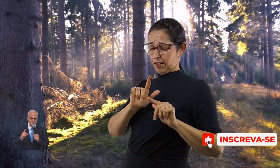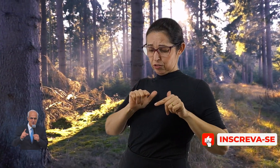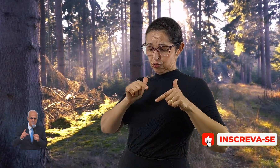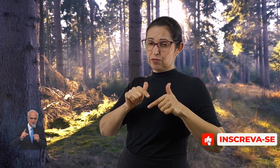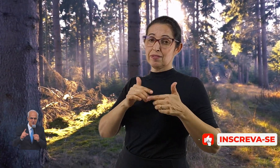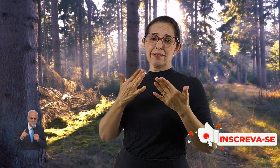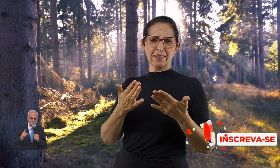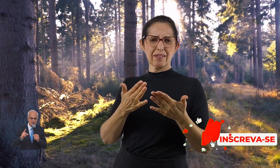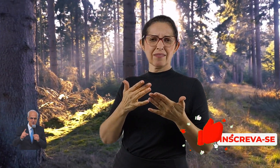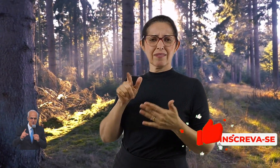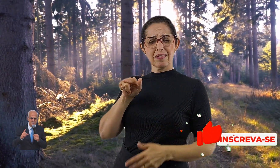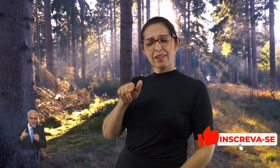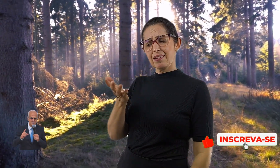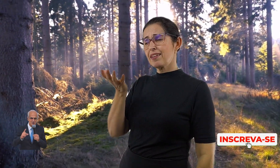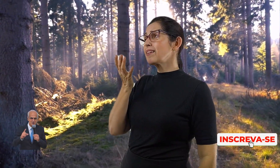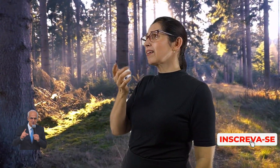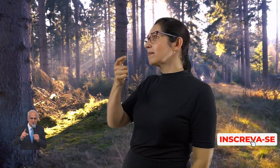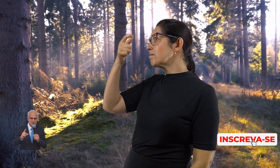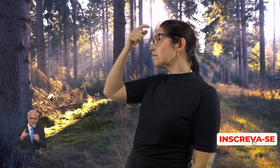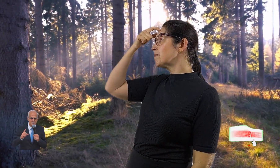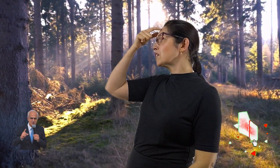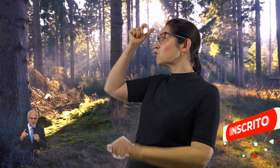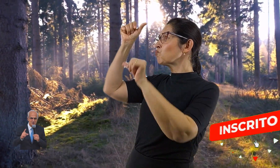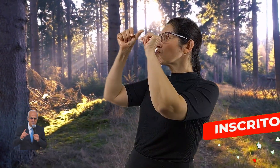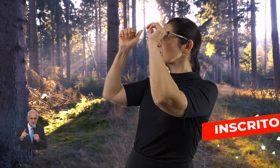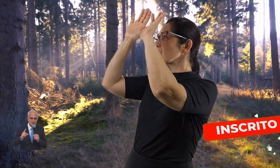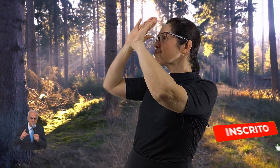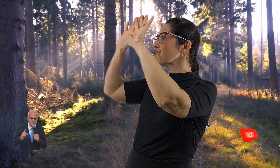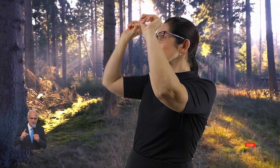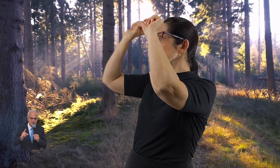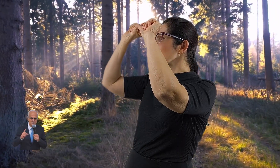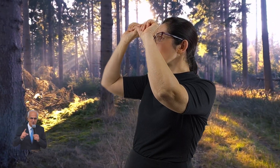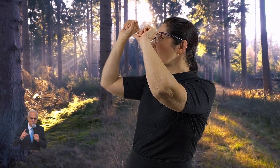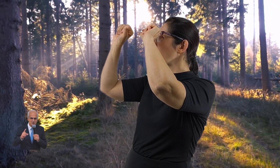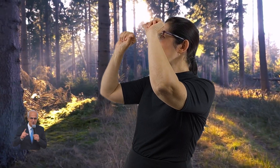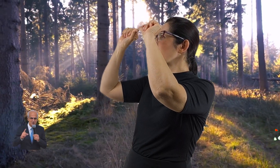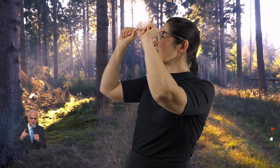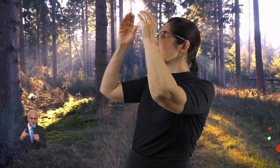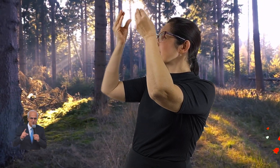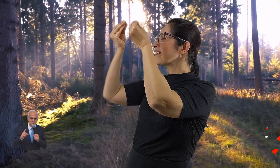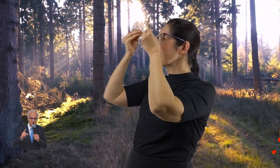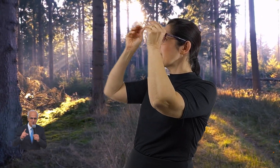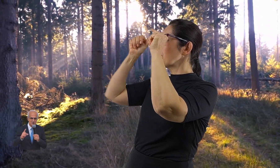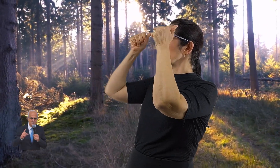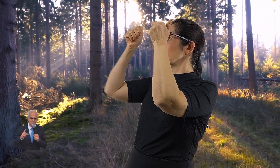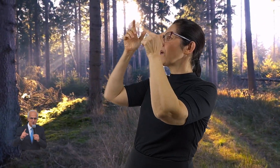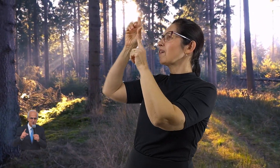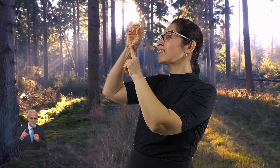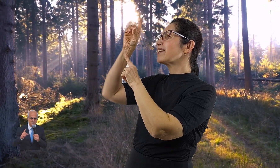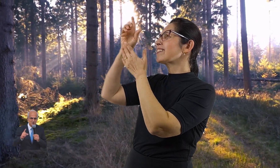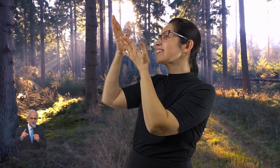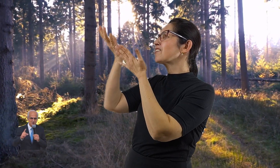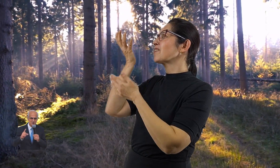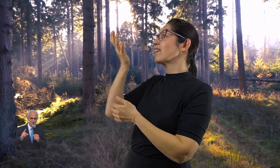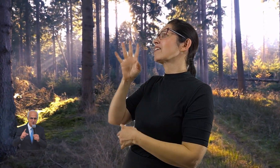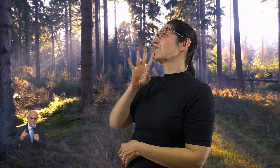buscando isso aqui, a mudança da mentalidade do homem que quer conhecer o querer de Deus, a vontade de Deus.